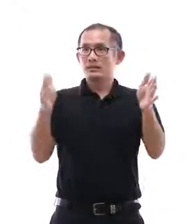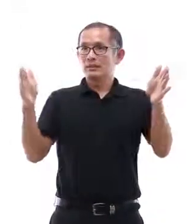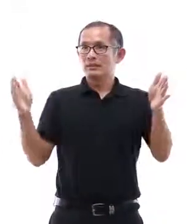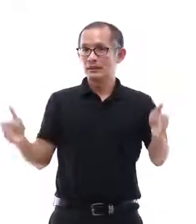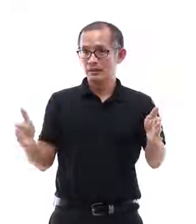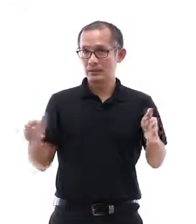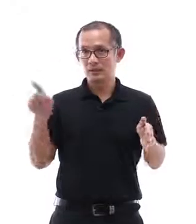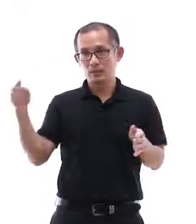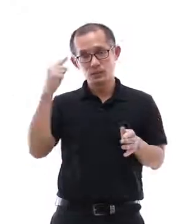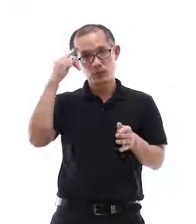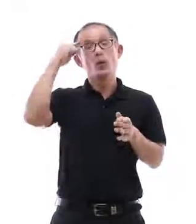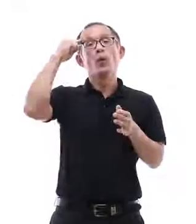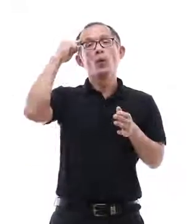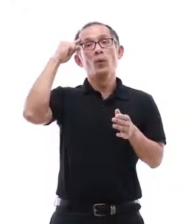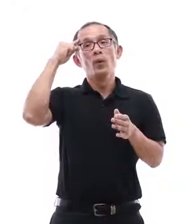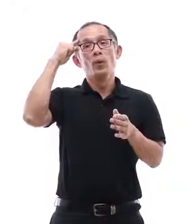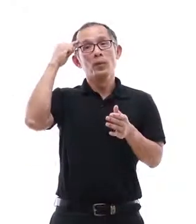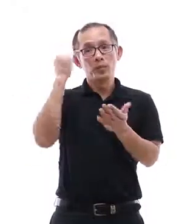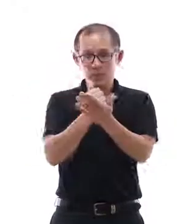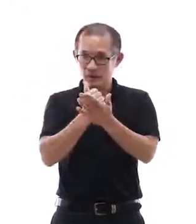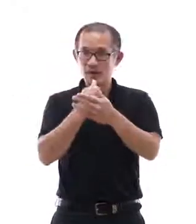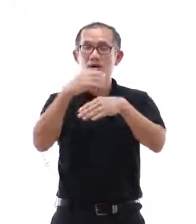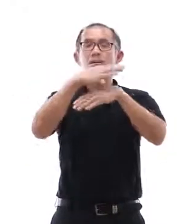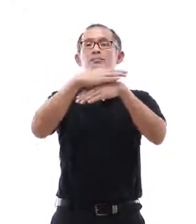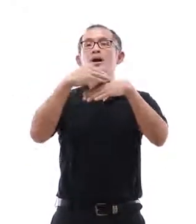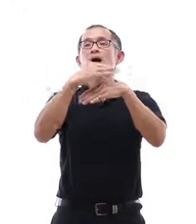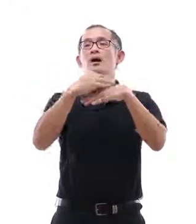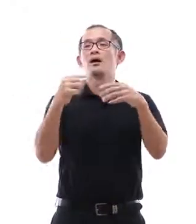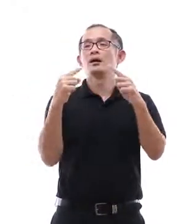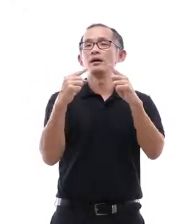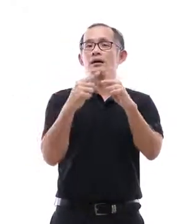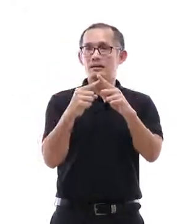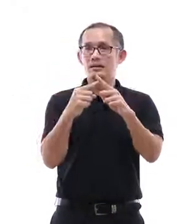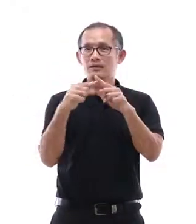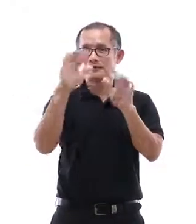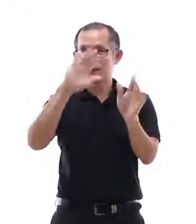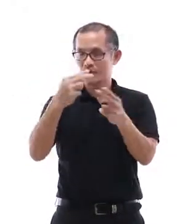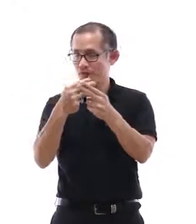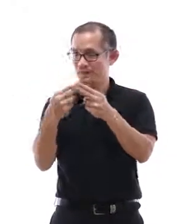在巴黎期间，他创造了毛毛人风格。